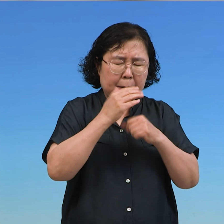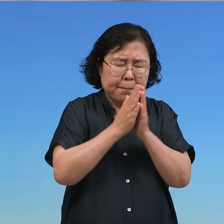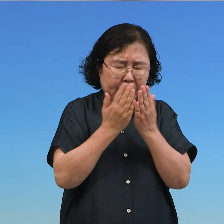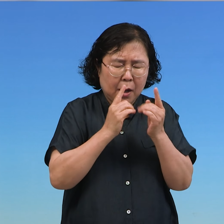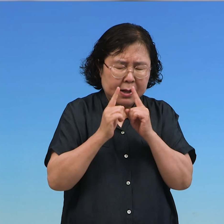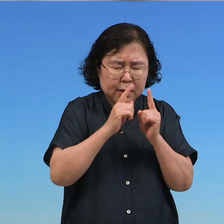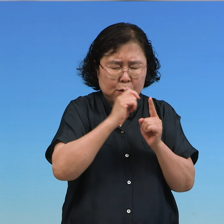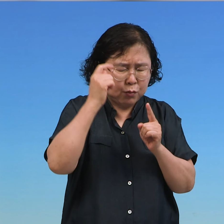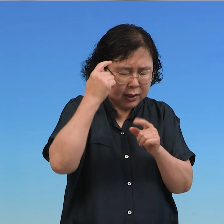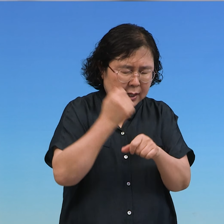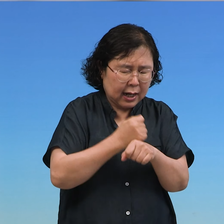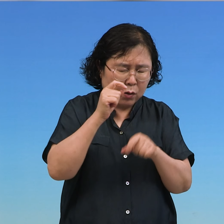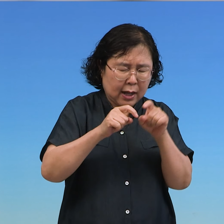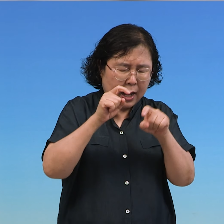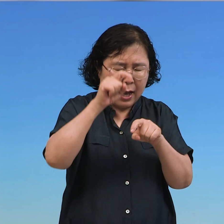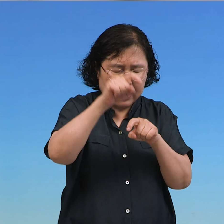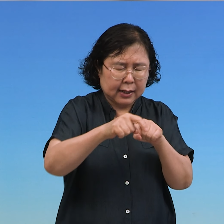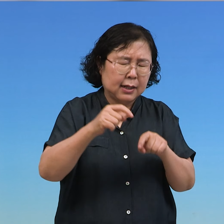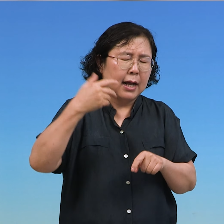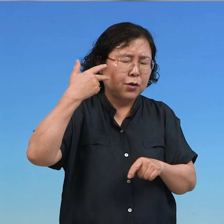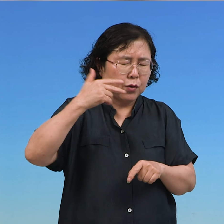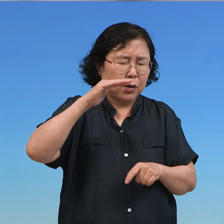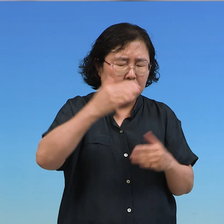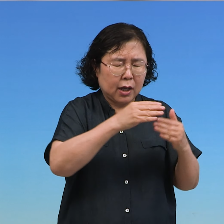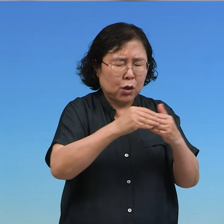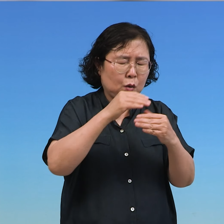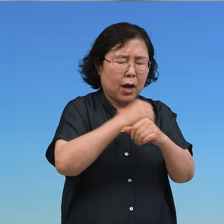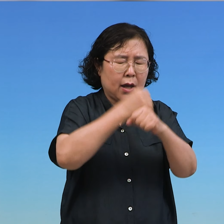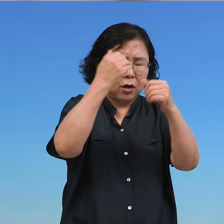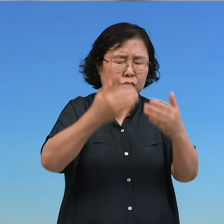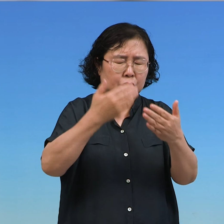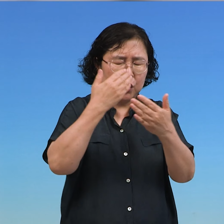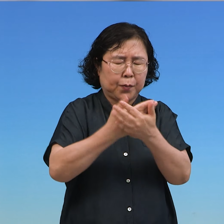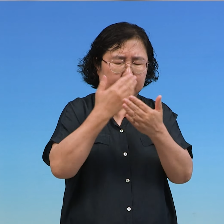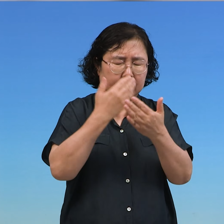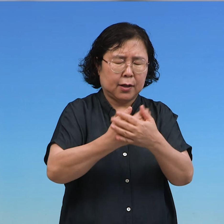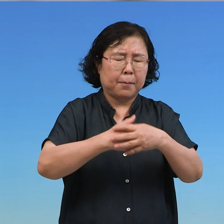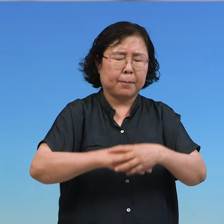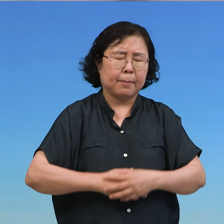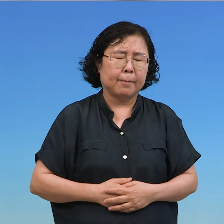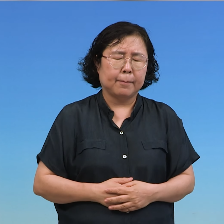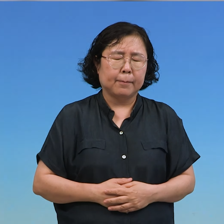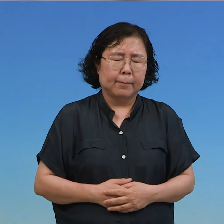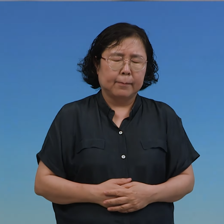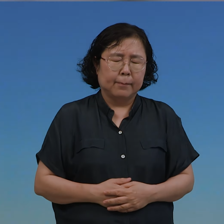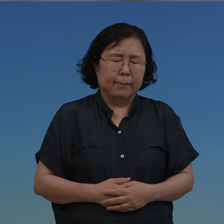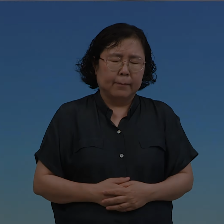말씀을 묵상하며 나아가는 한 주간 되도록 인도하여 주시옵소서